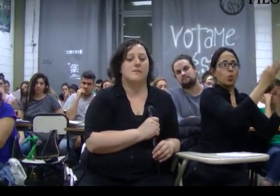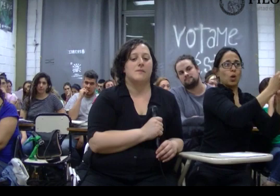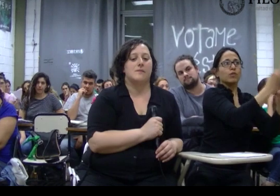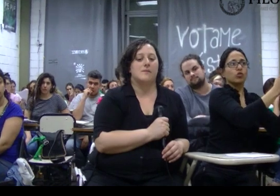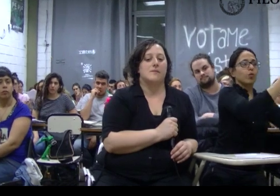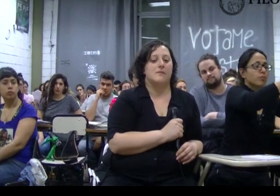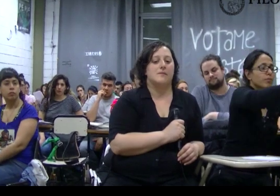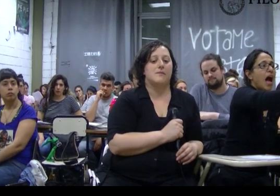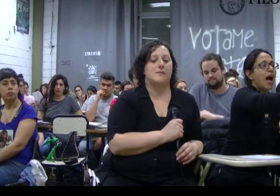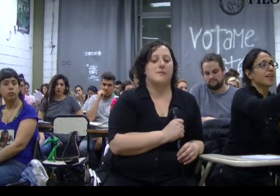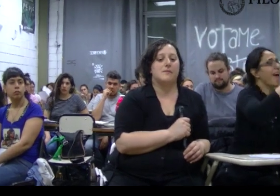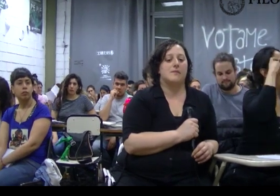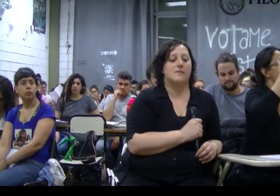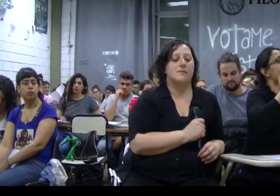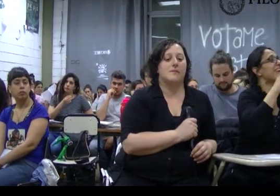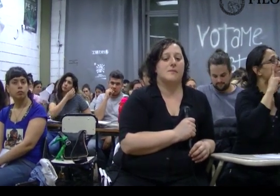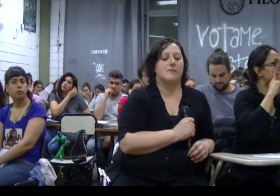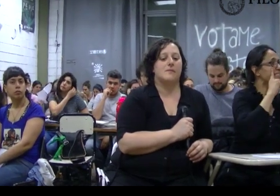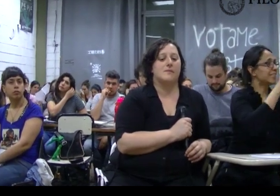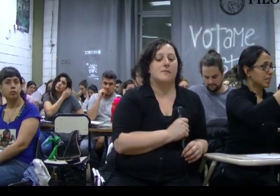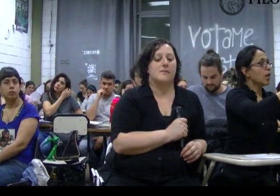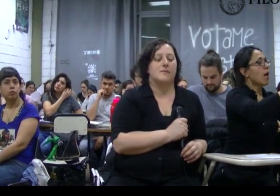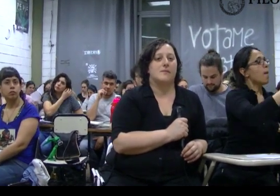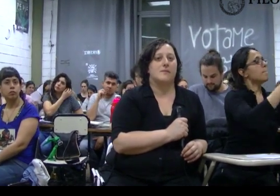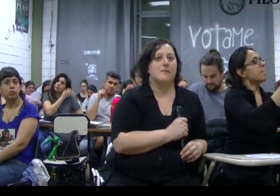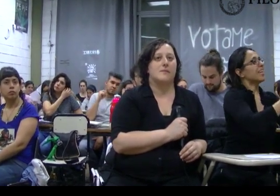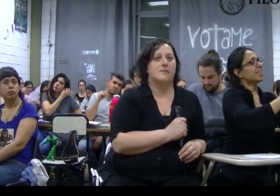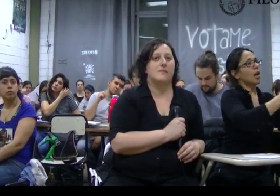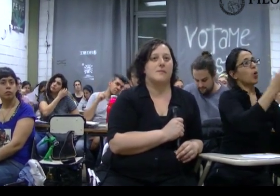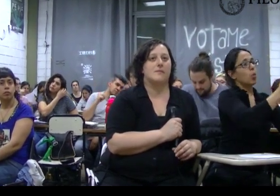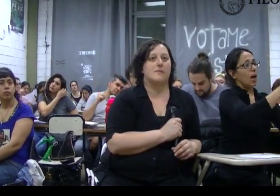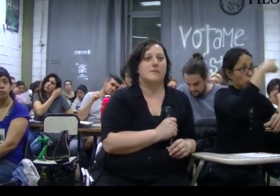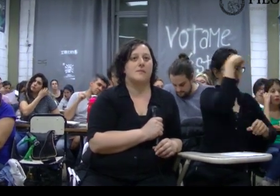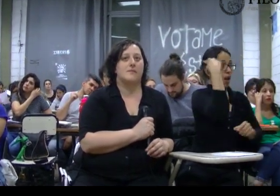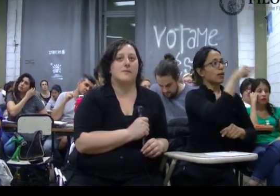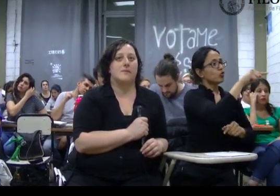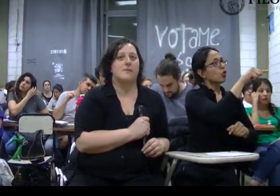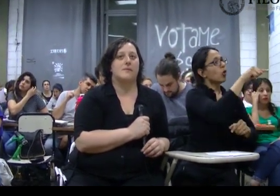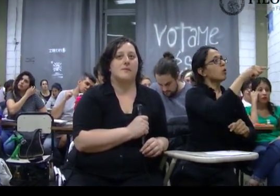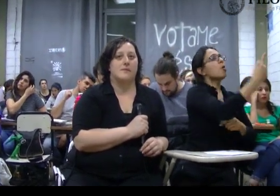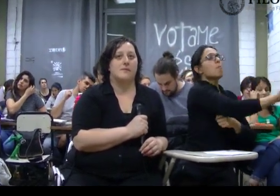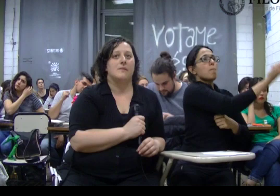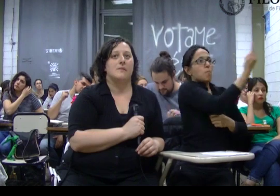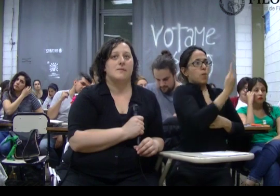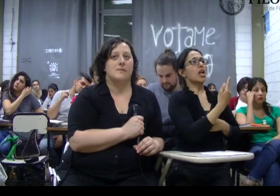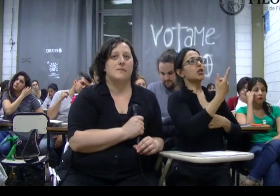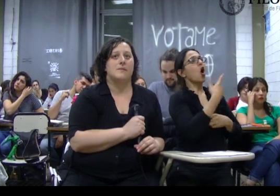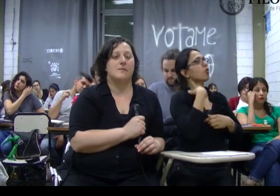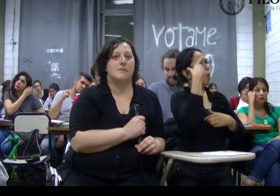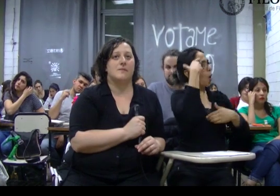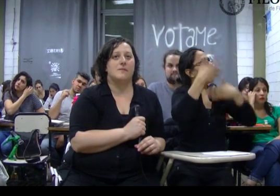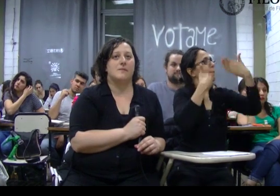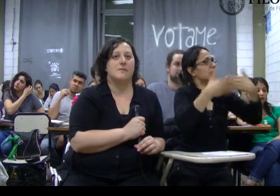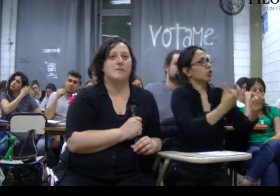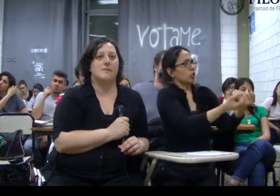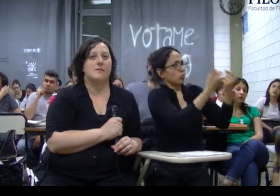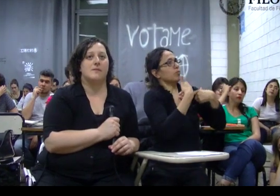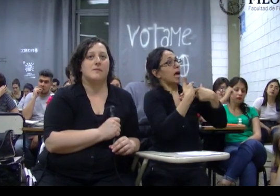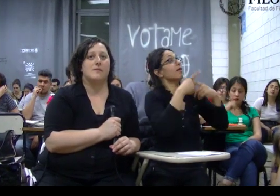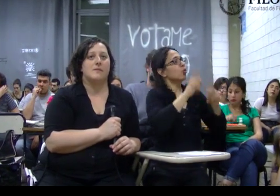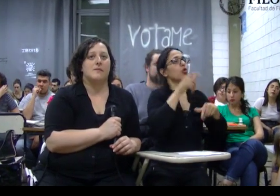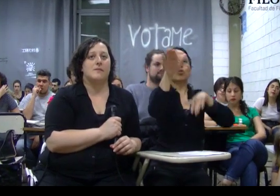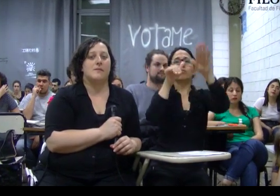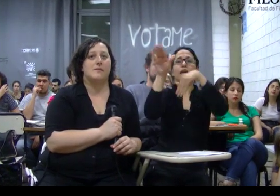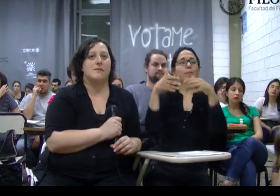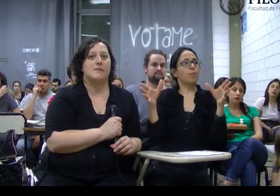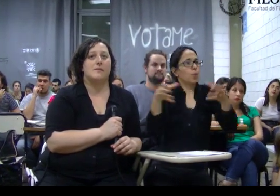de ESI, del Ministerio de Educación de la Nación, vino a hacer capacitación y convocamos a un equipo de personas